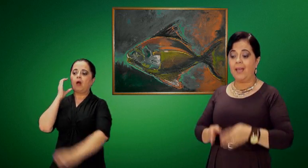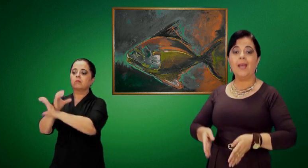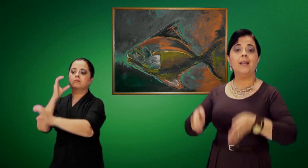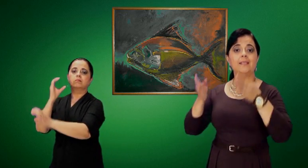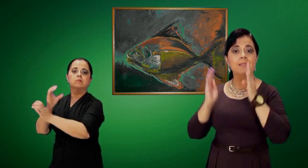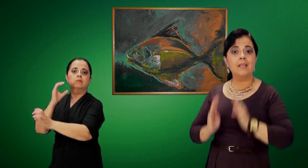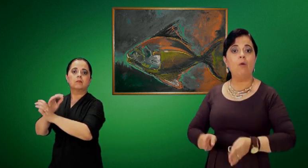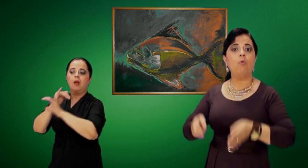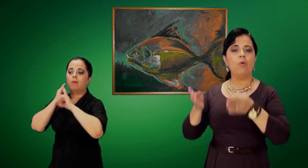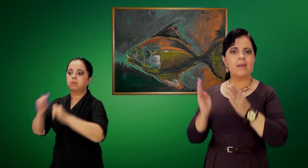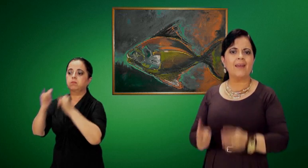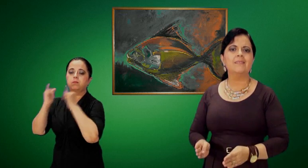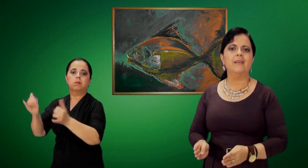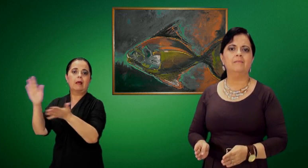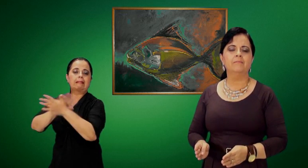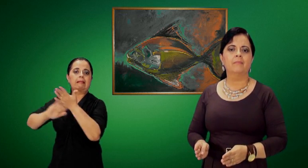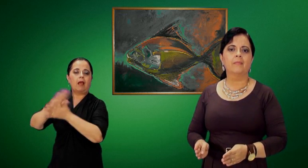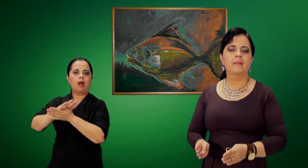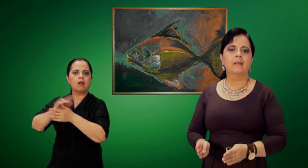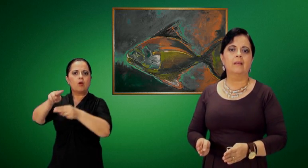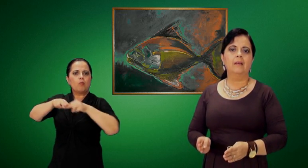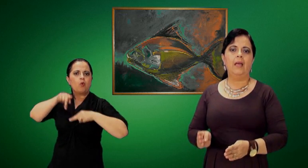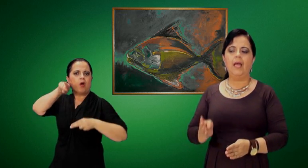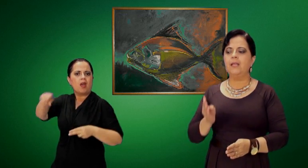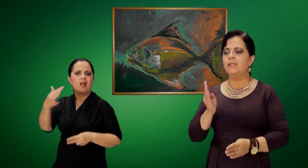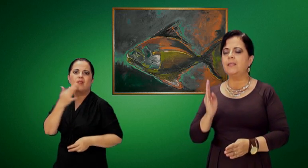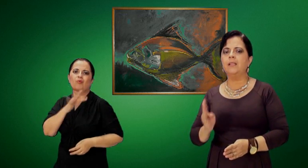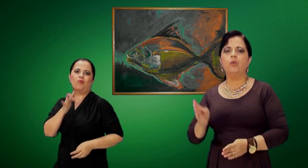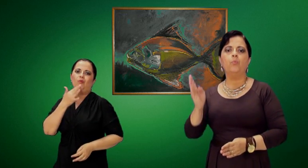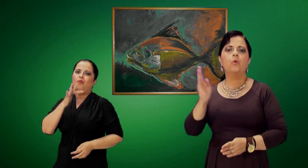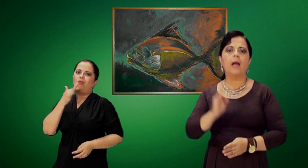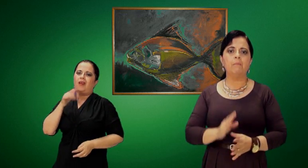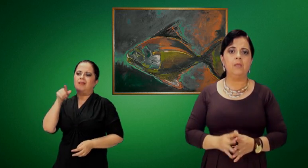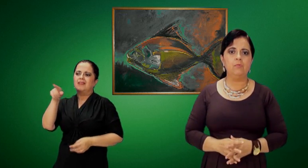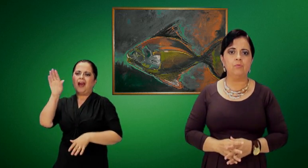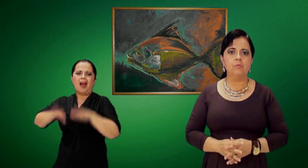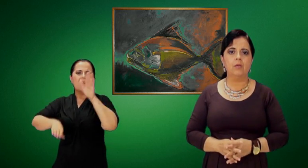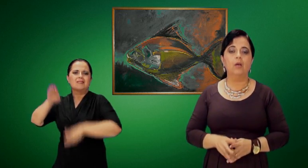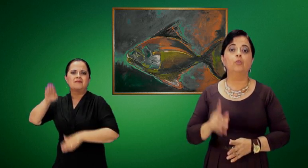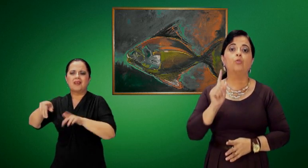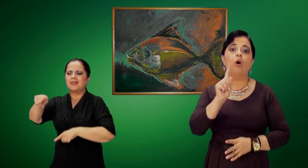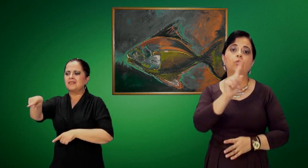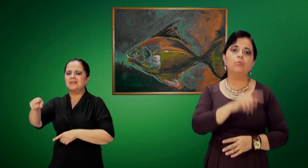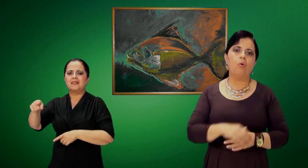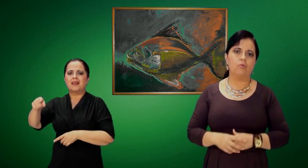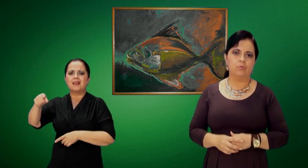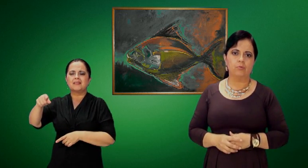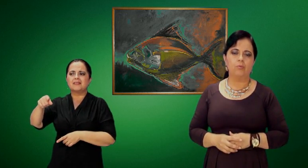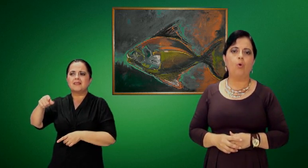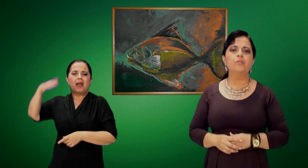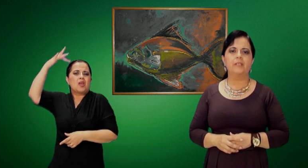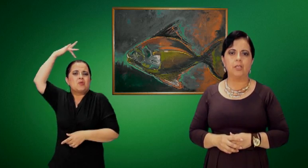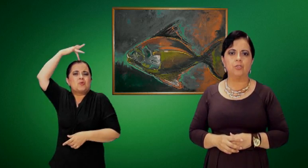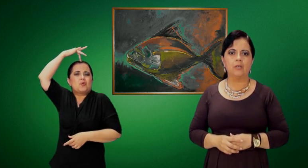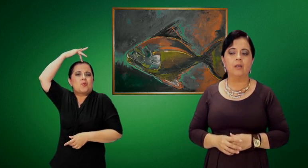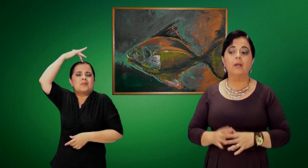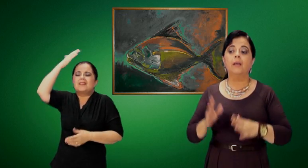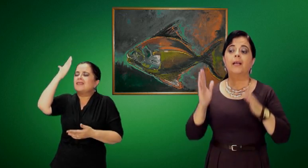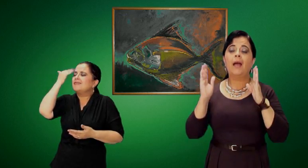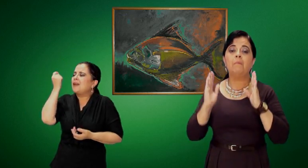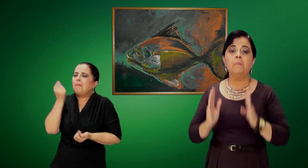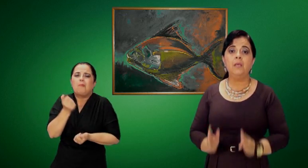porque eles não conhecem, eles entram por caminhos tortuosos, ou